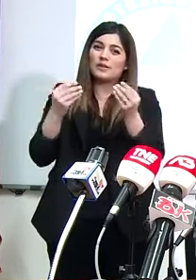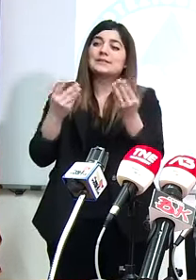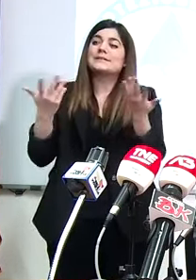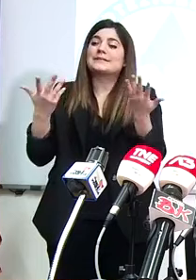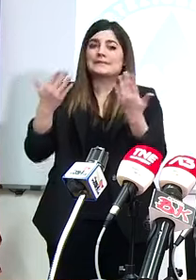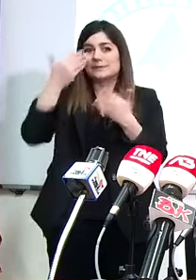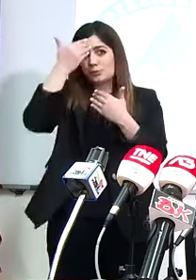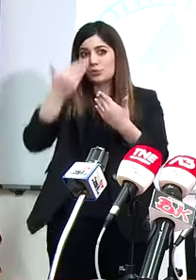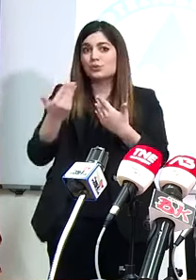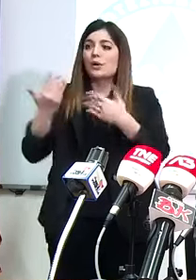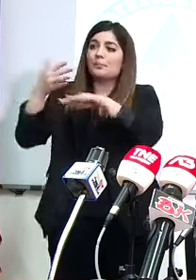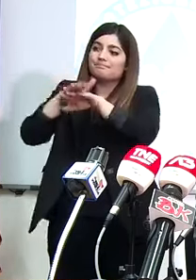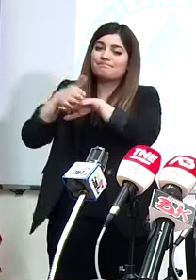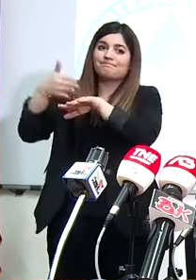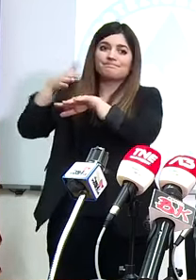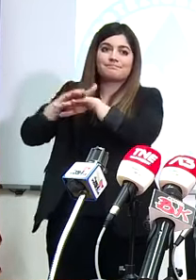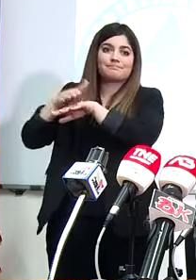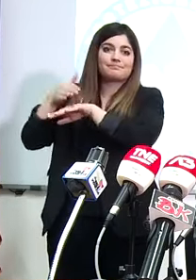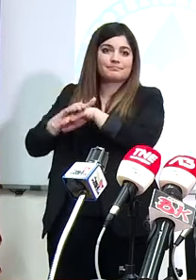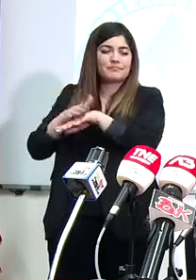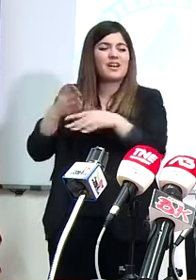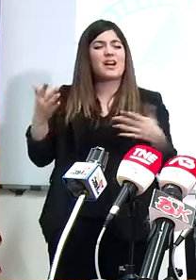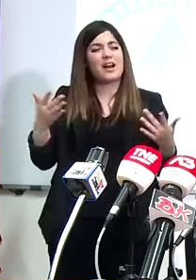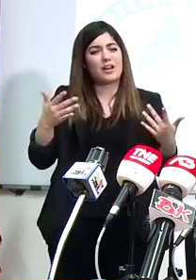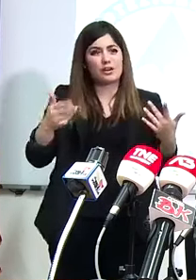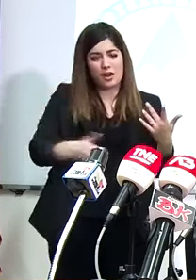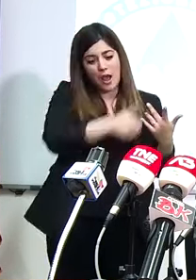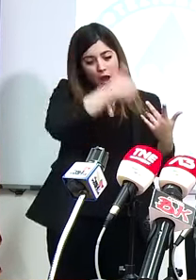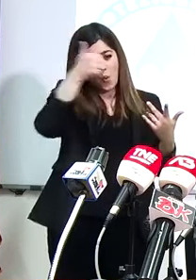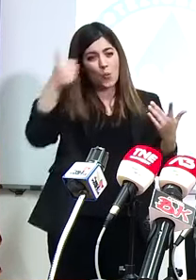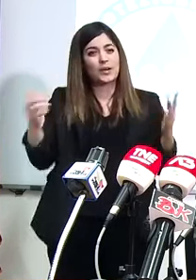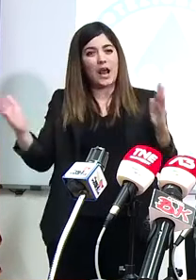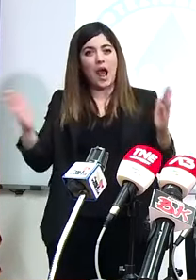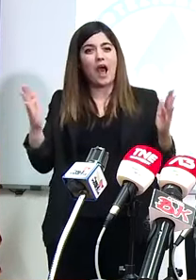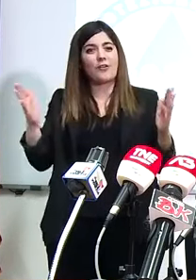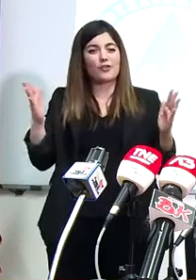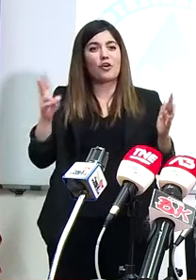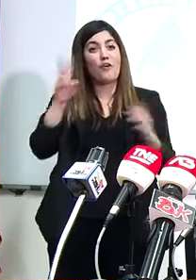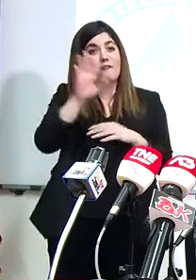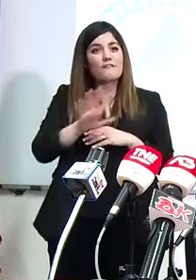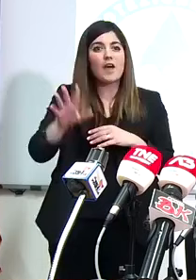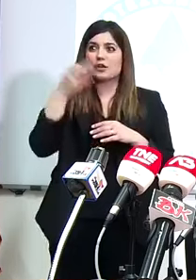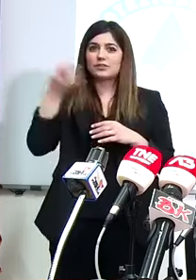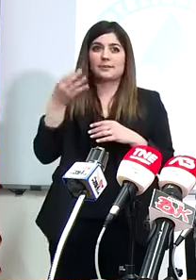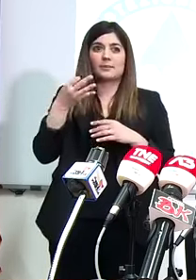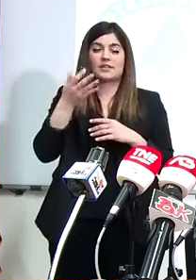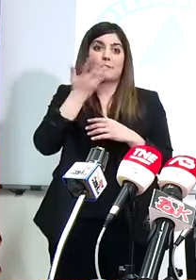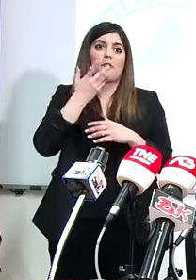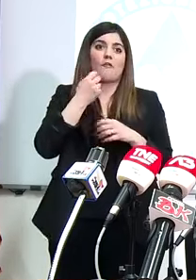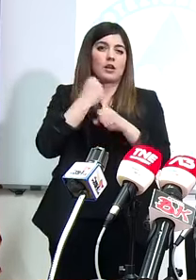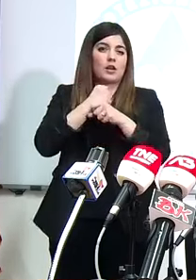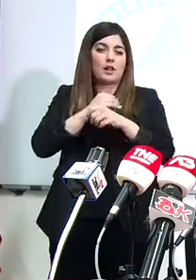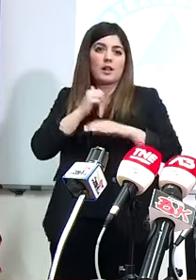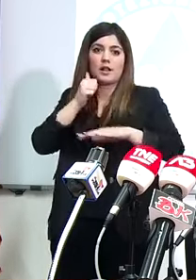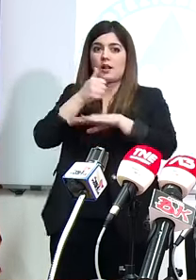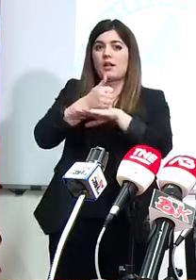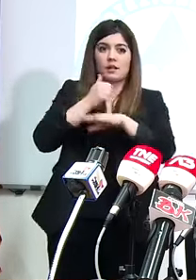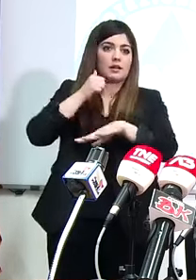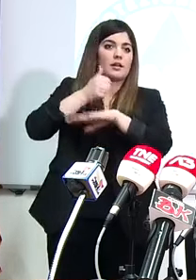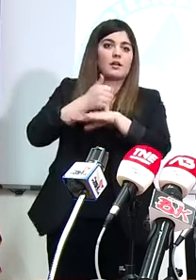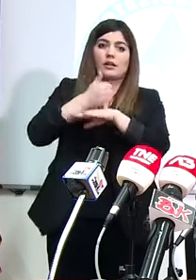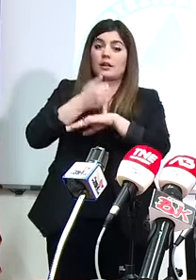in virtù di queste diciamo così intraprendenza del veneto nel voler essere in prima linea per cercare di dare